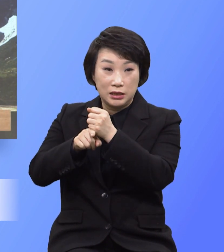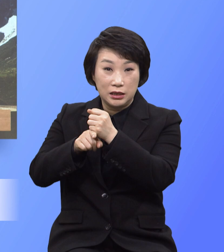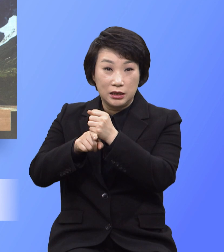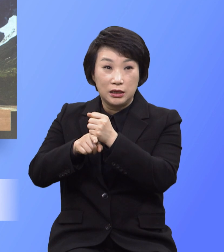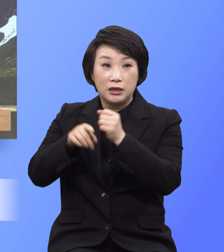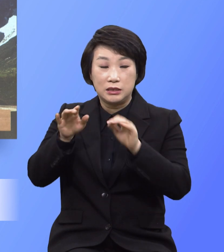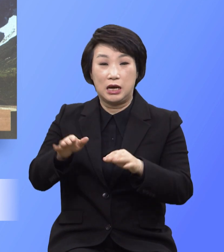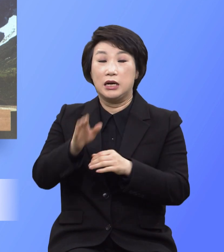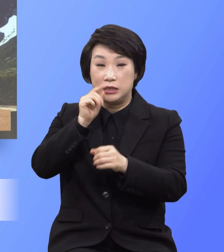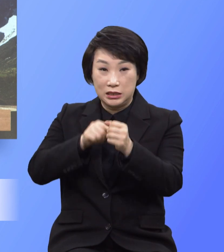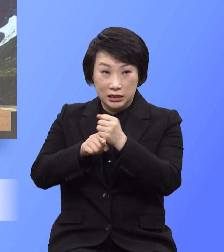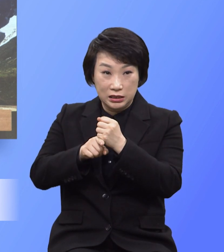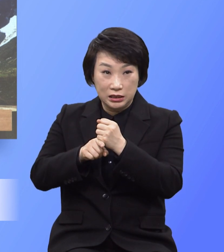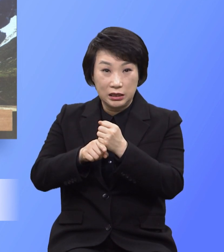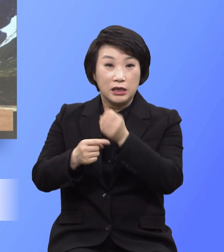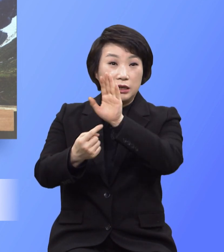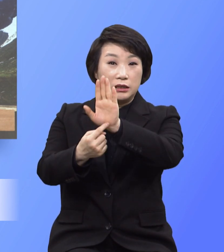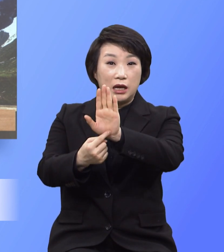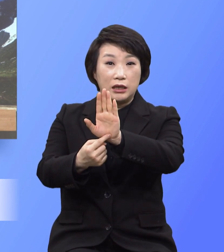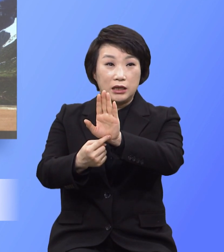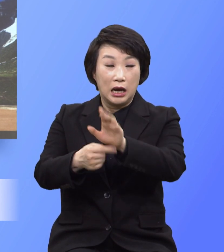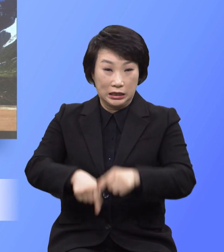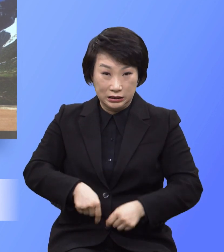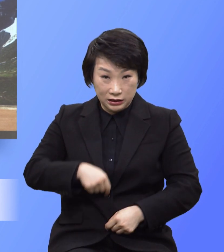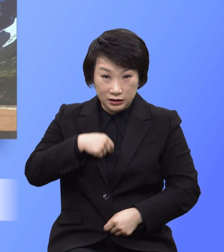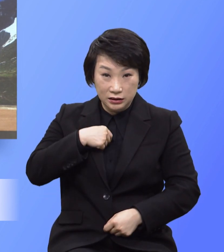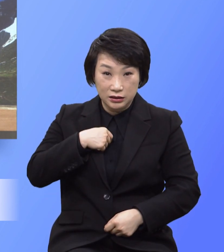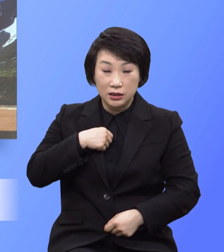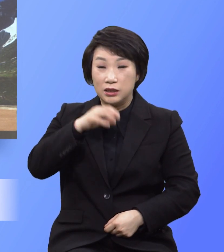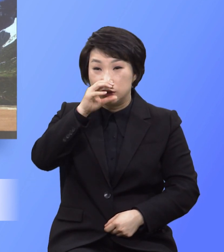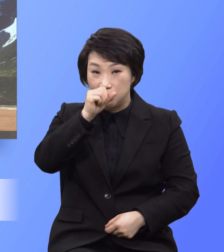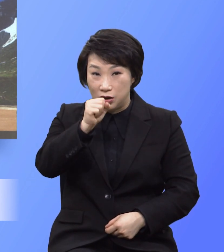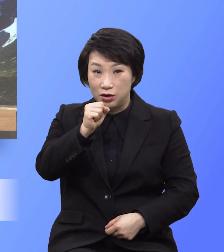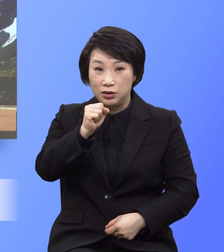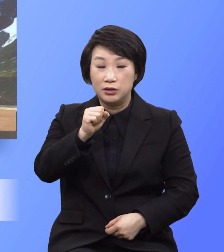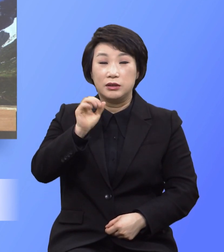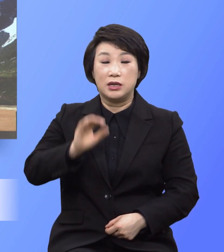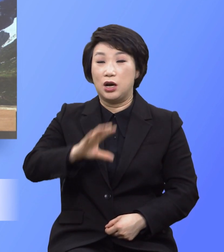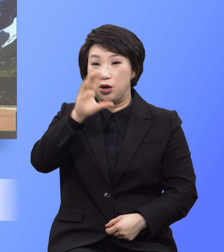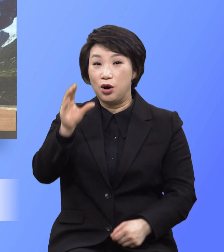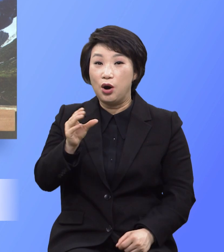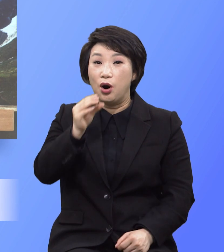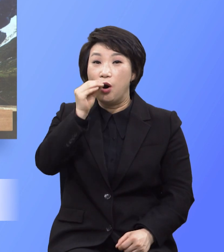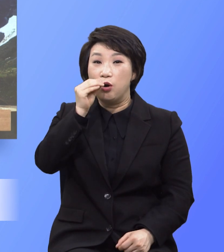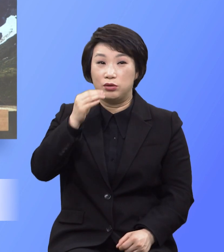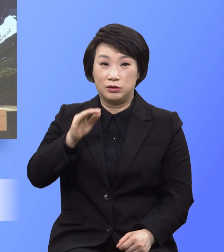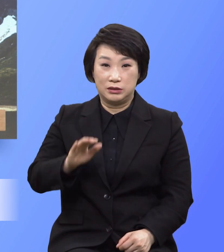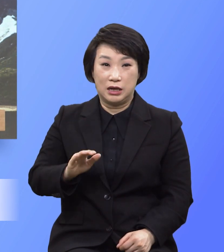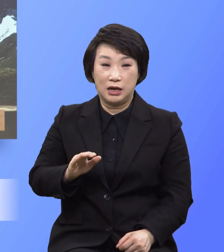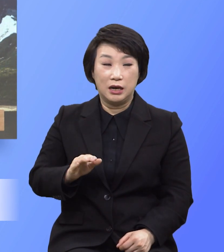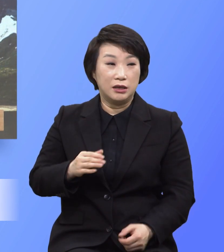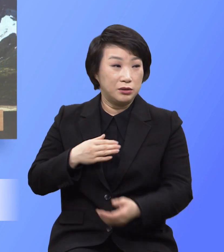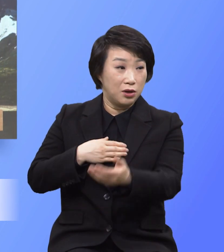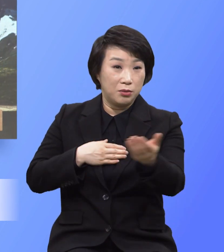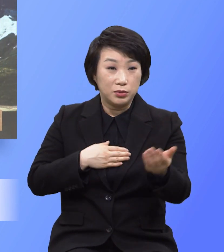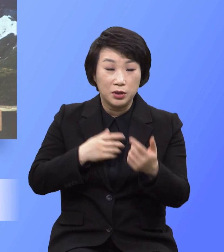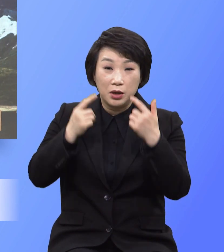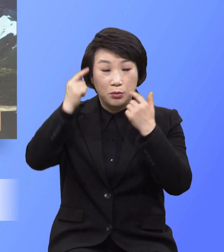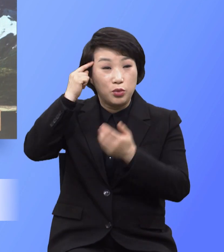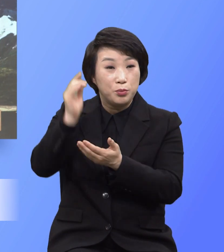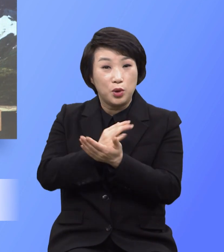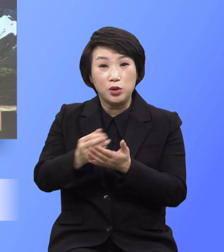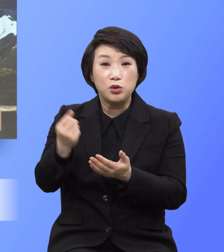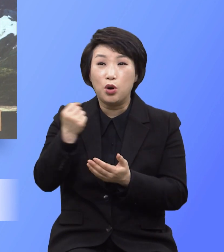진리와 진리를 나타내는 의와 선하심과 거룩하심과, 여러분